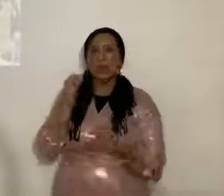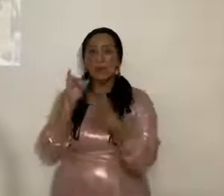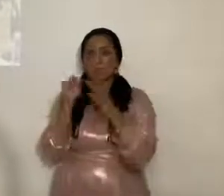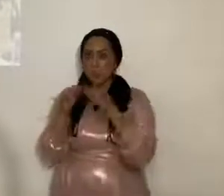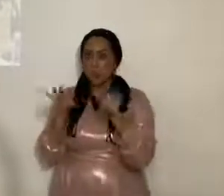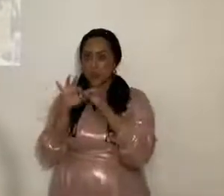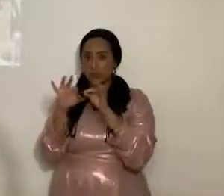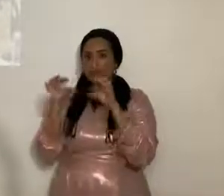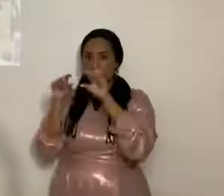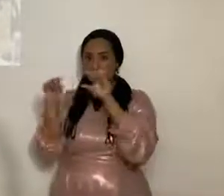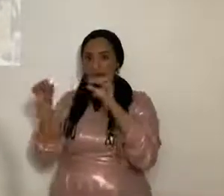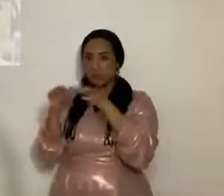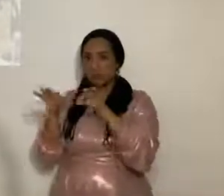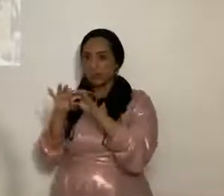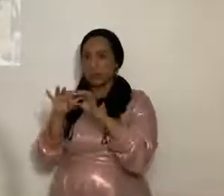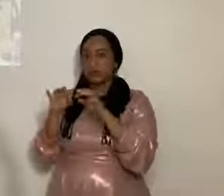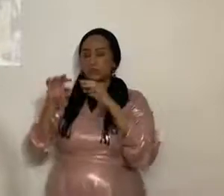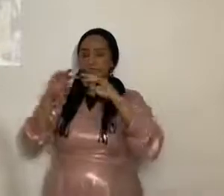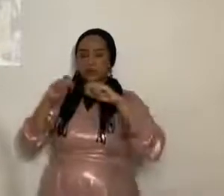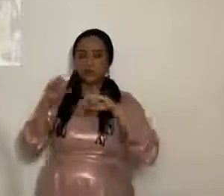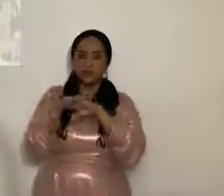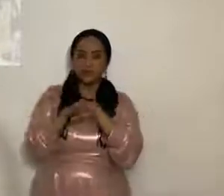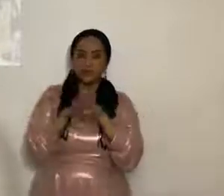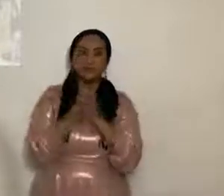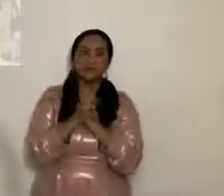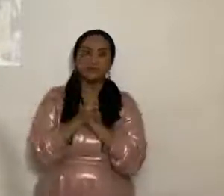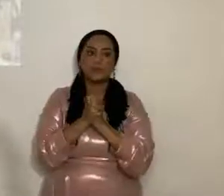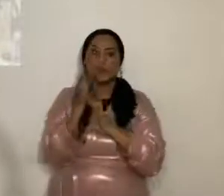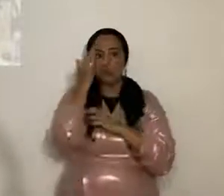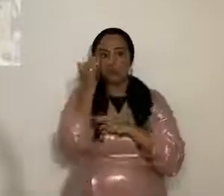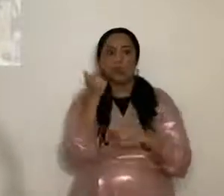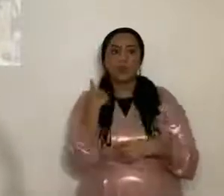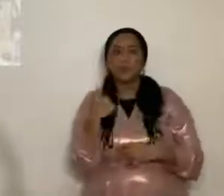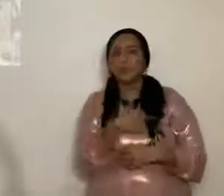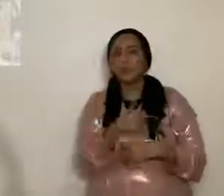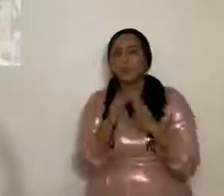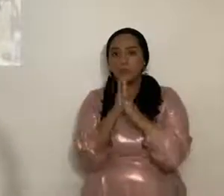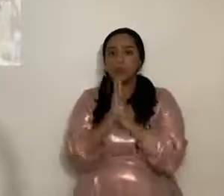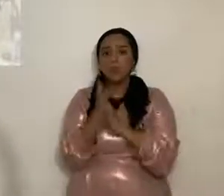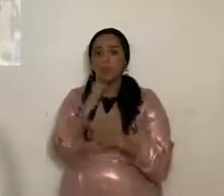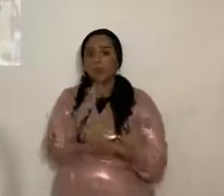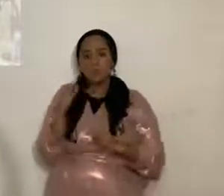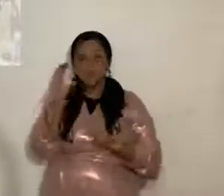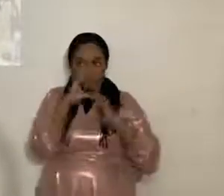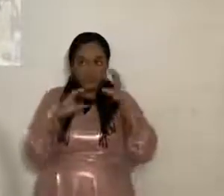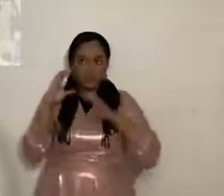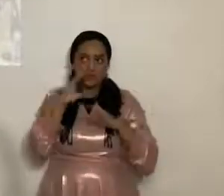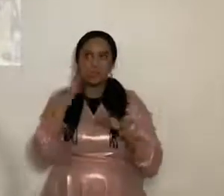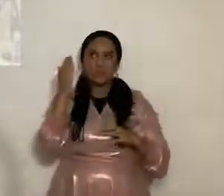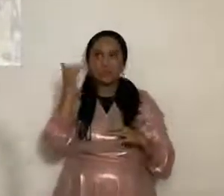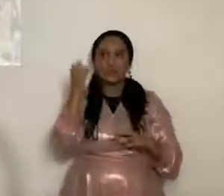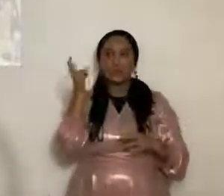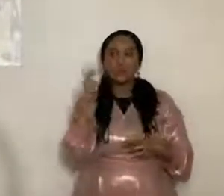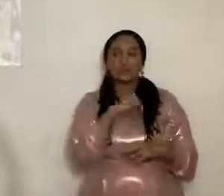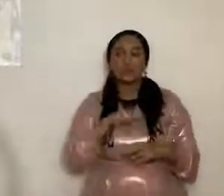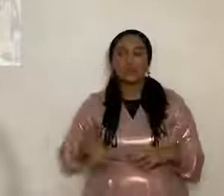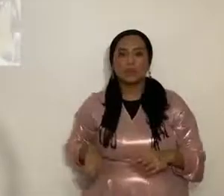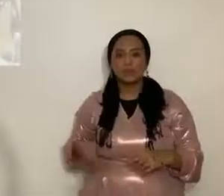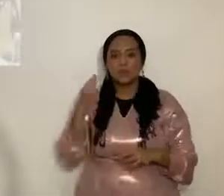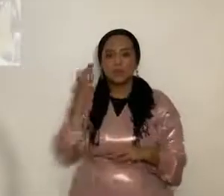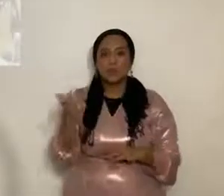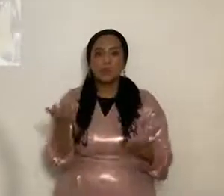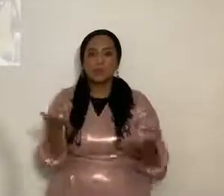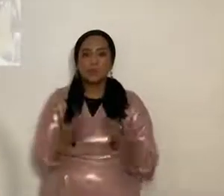muy importante. A ver, vamos a verlo despacio. ¿Por qué oramos y buscamos a Yahshua HaMashiach? ¿Por